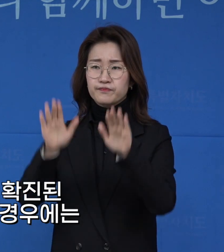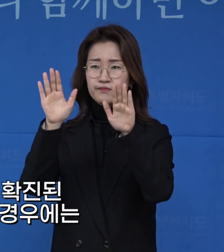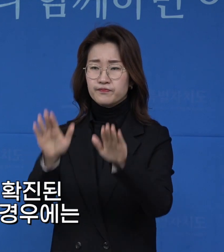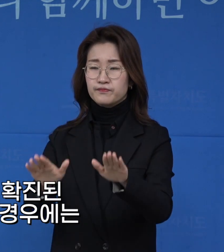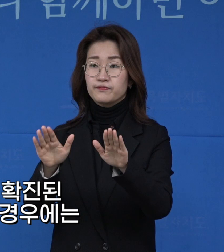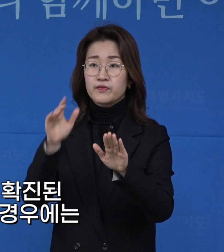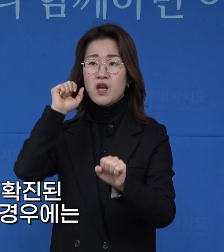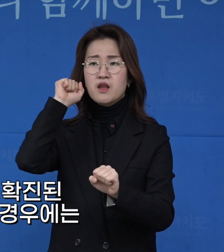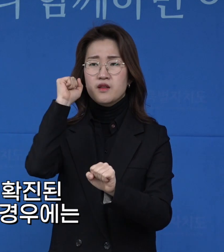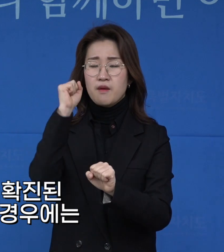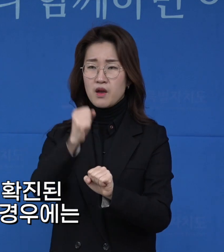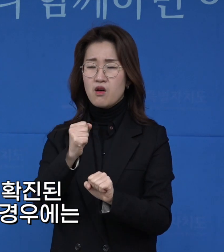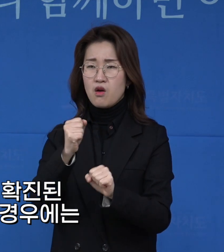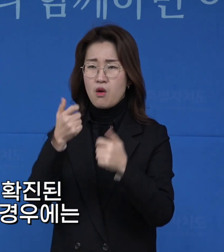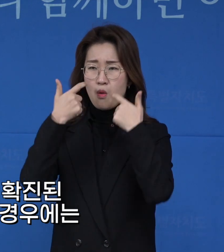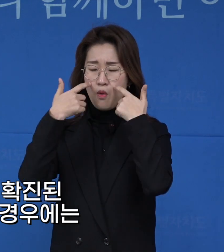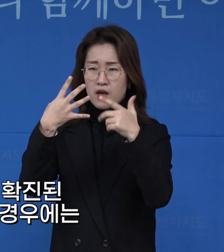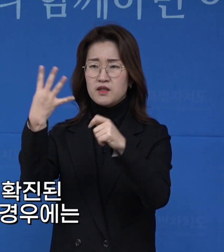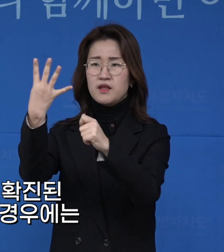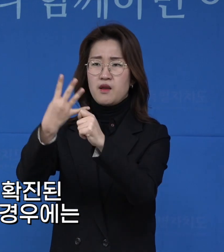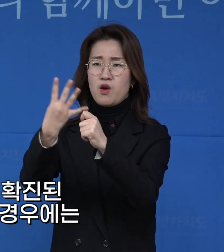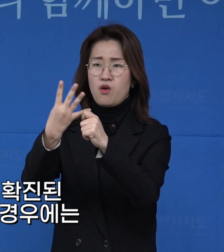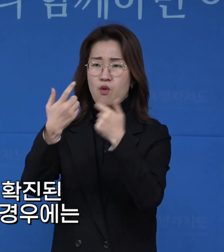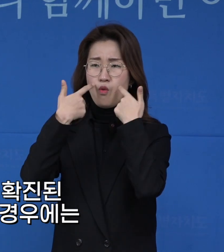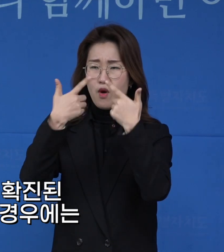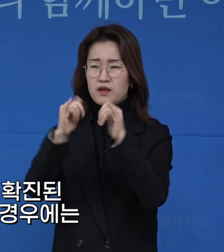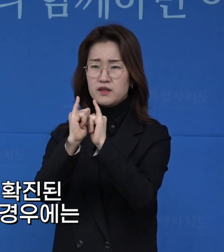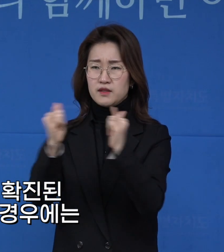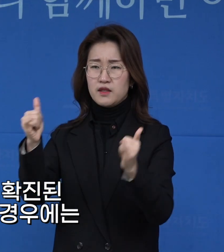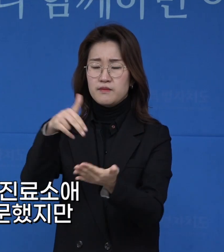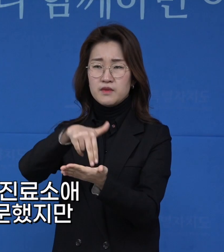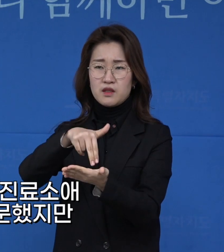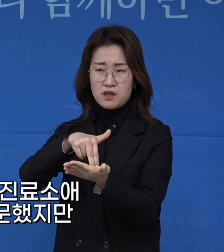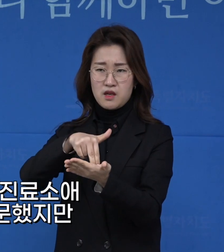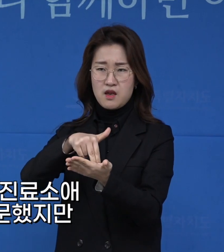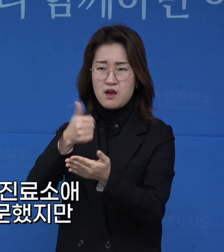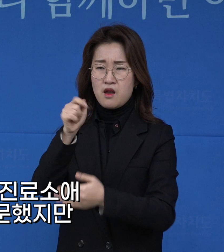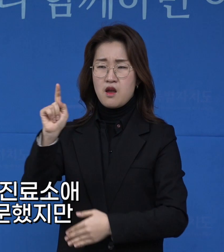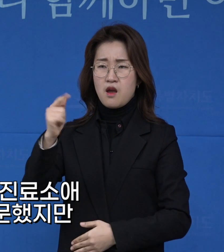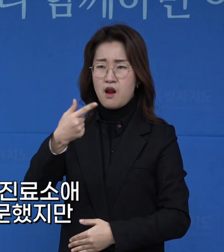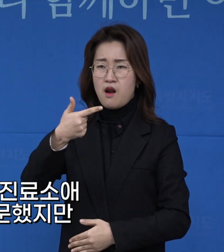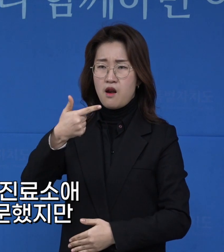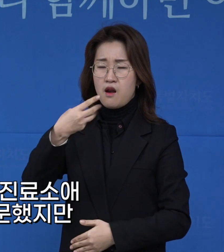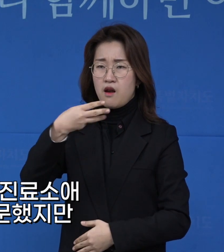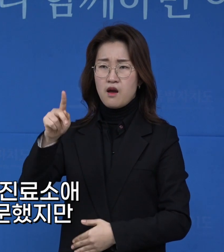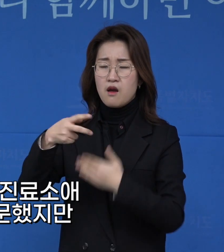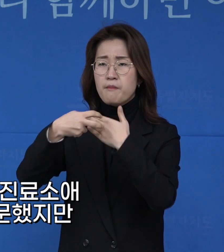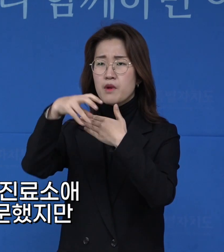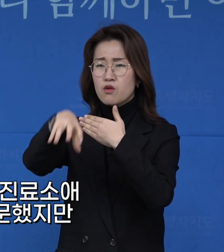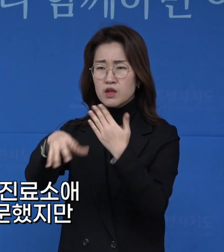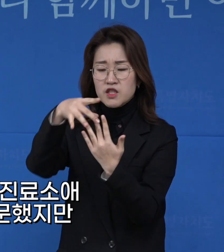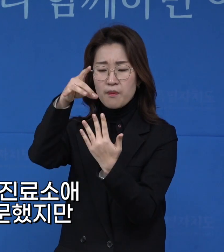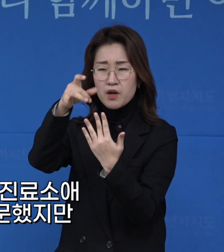새벽에 확진된 3번 확진 자 의 경우에는 펠라 병원에 3 * 7